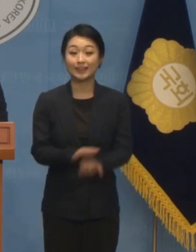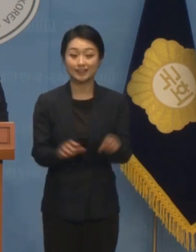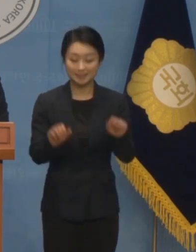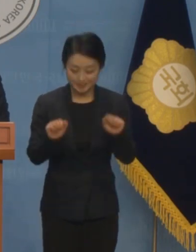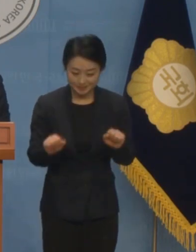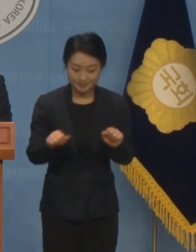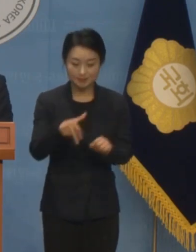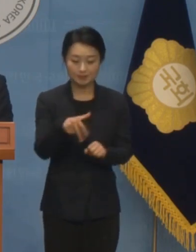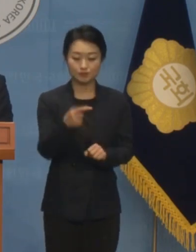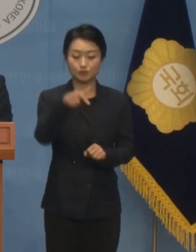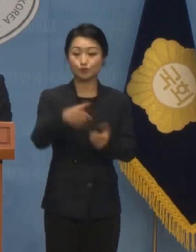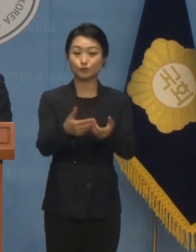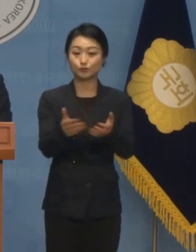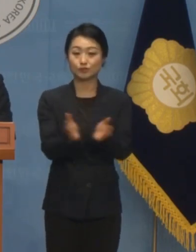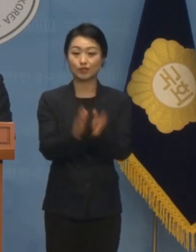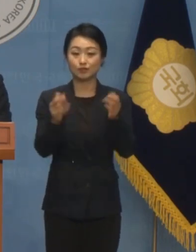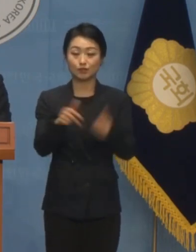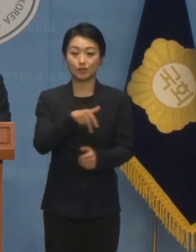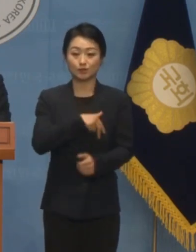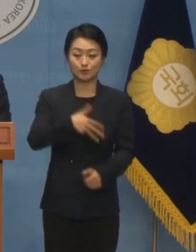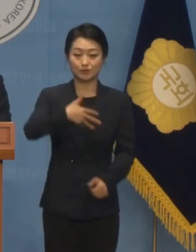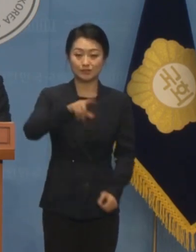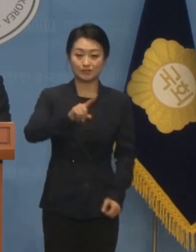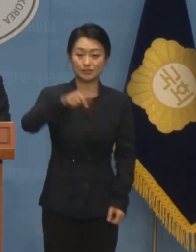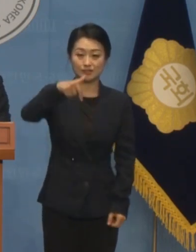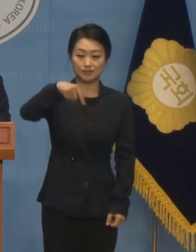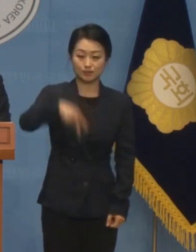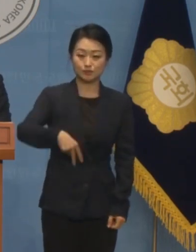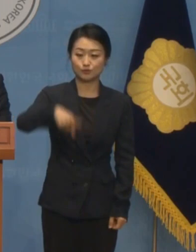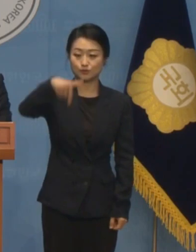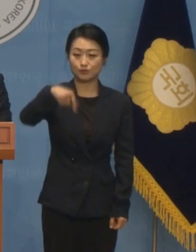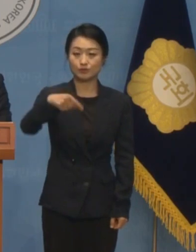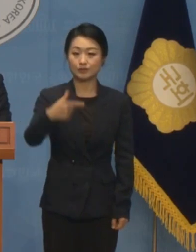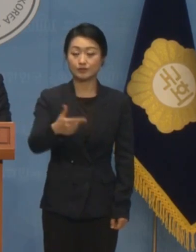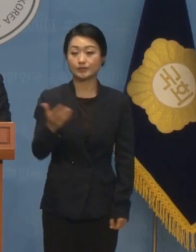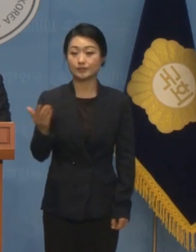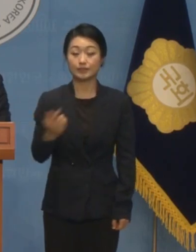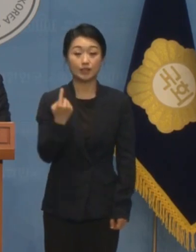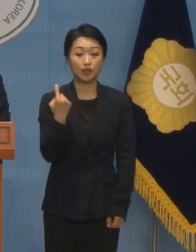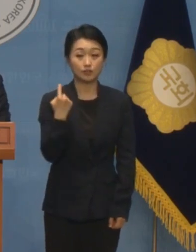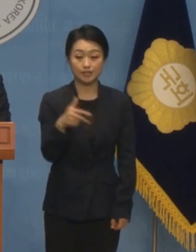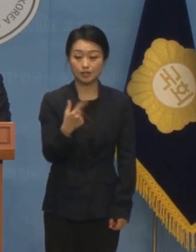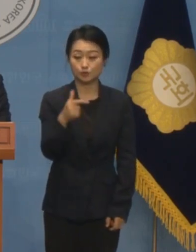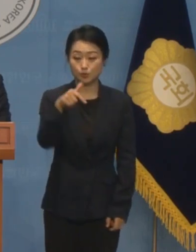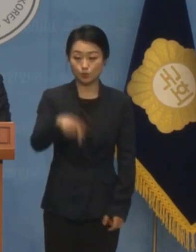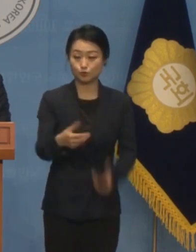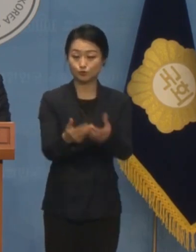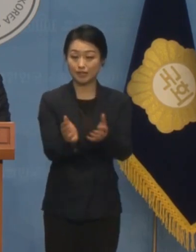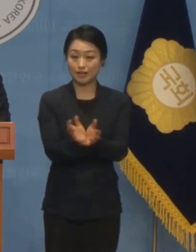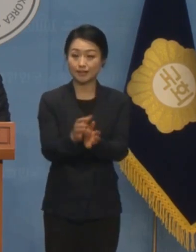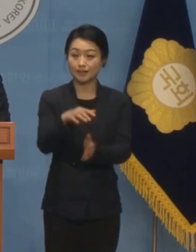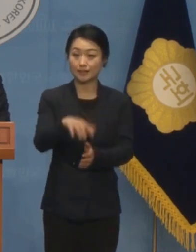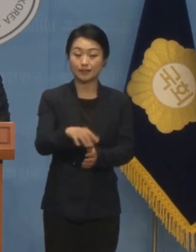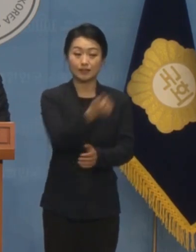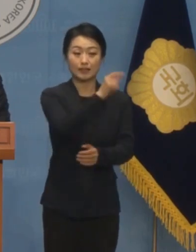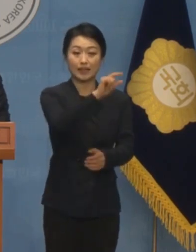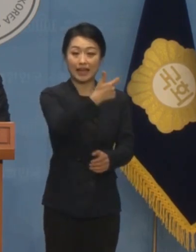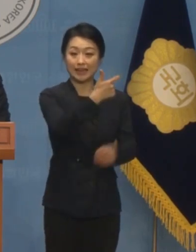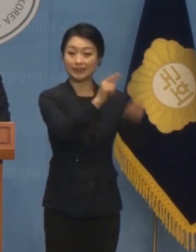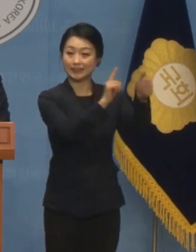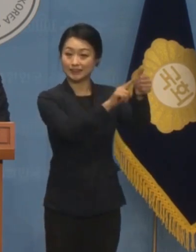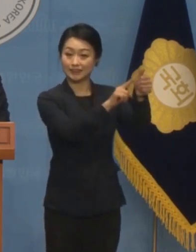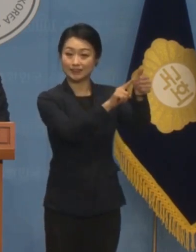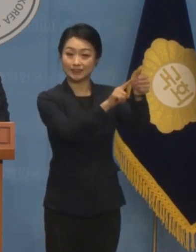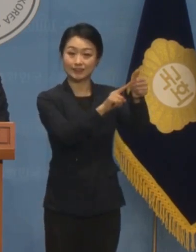안녕하십니까. 조국혁신당 국회의원 차규근입니다. 어제 조국혁신당은 한동훈 전 법무부